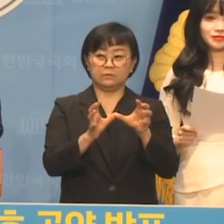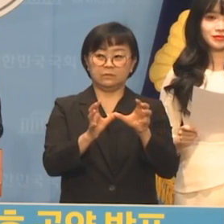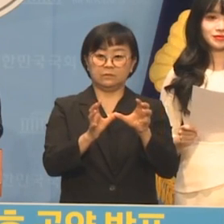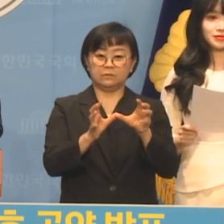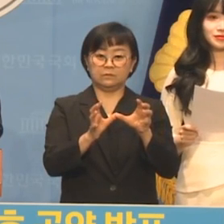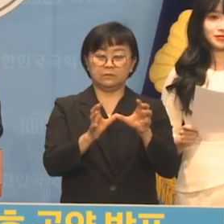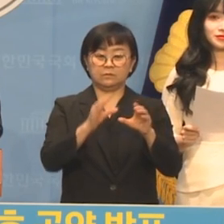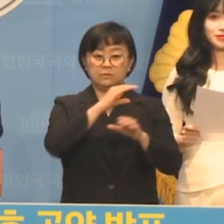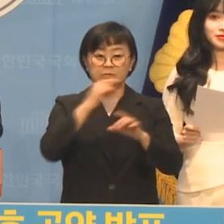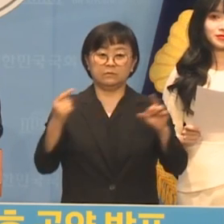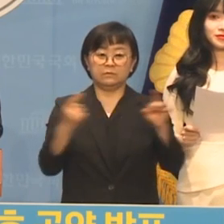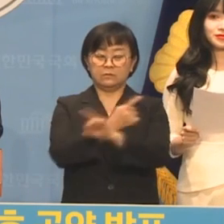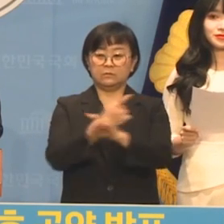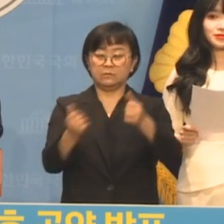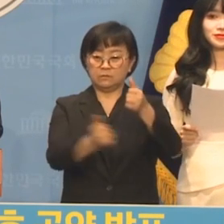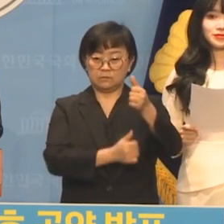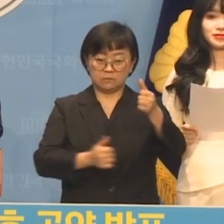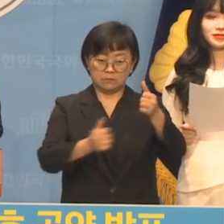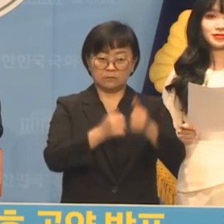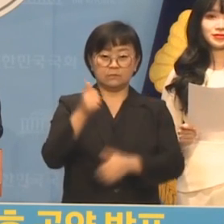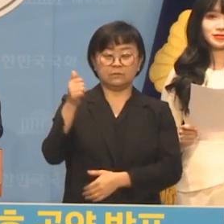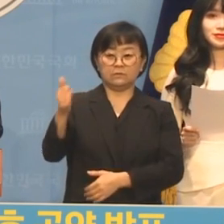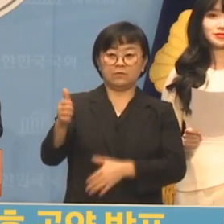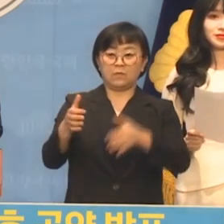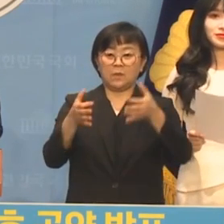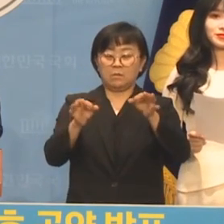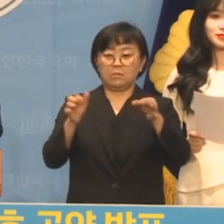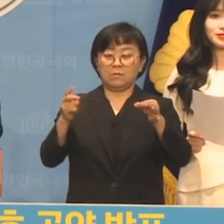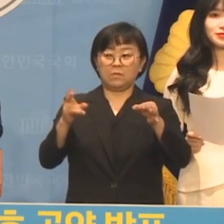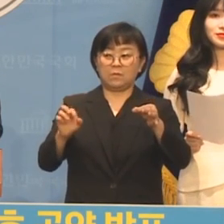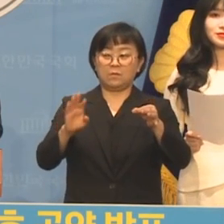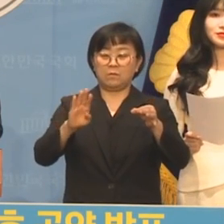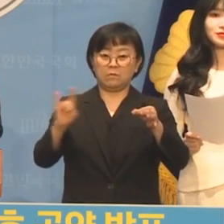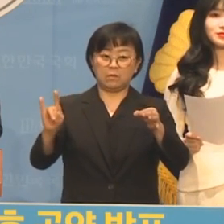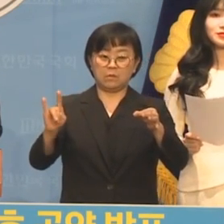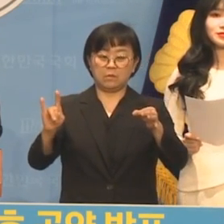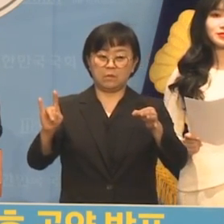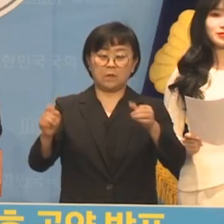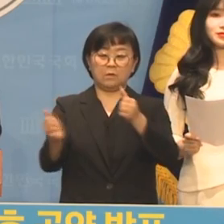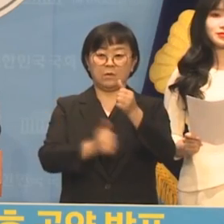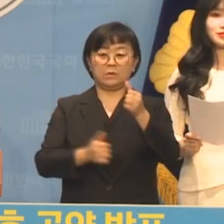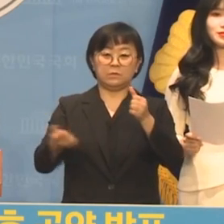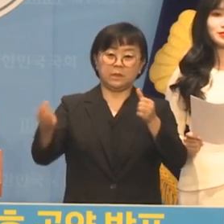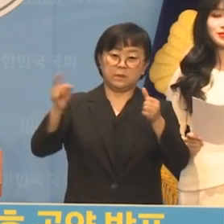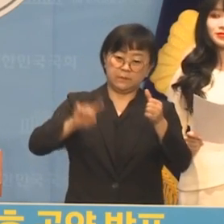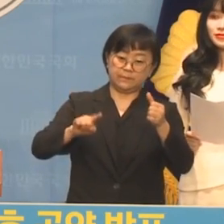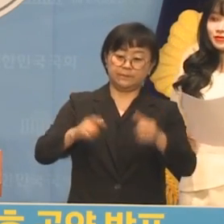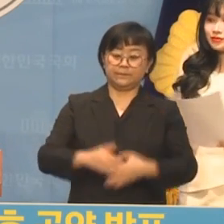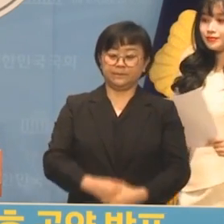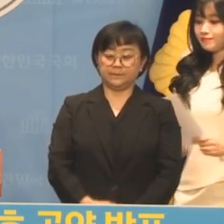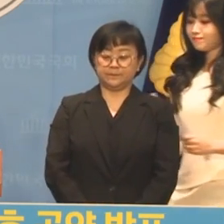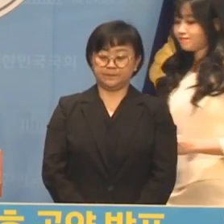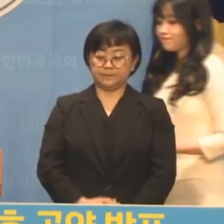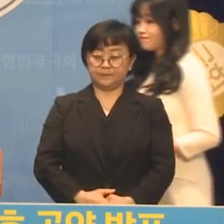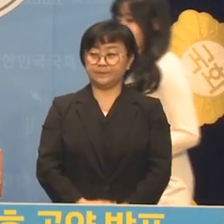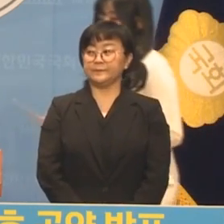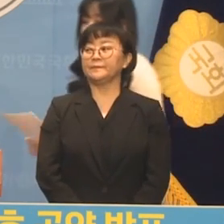서울시 바로잡기위원회 위원장이신 김영배 의원님이 이어서 낭독하도록 하겠습니다.